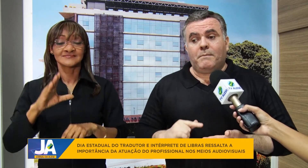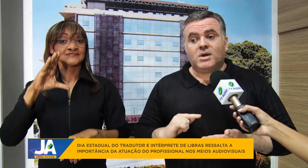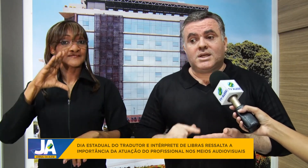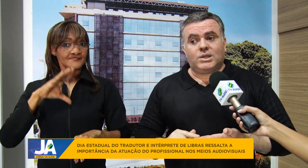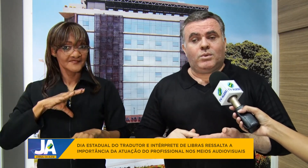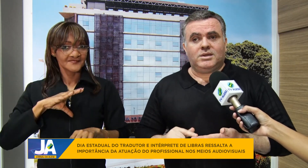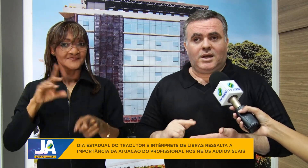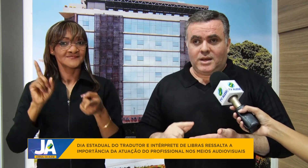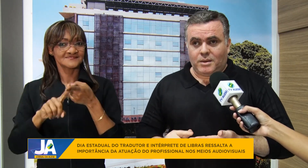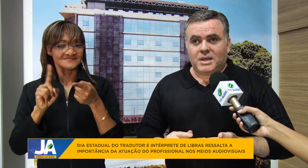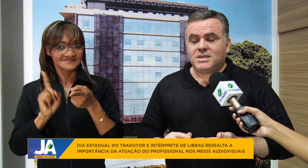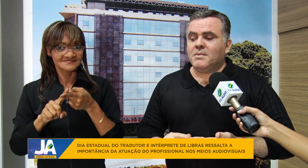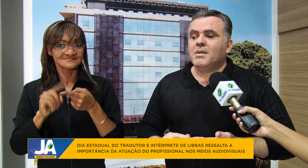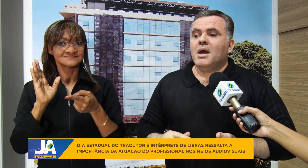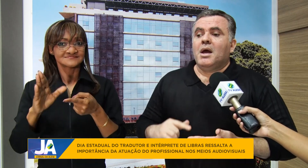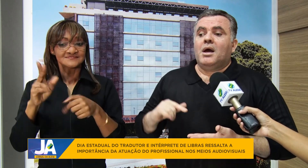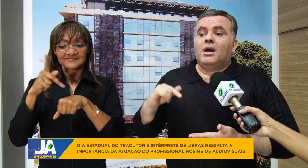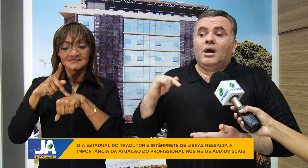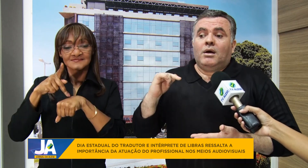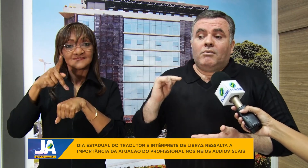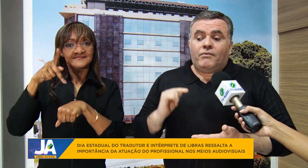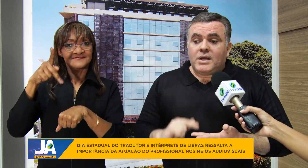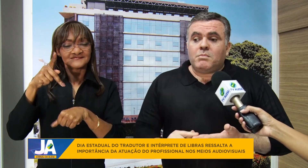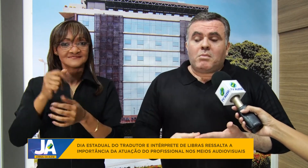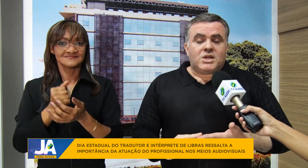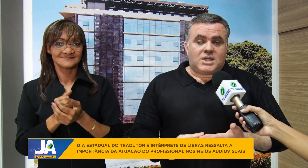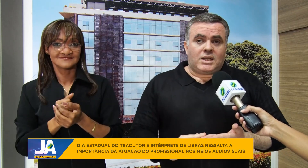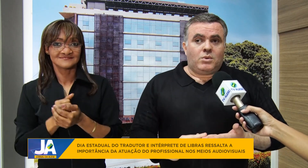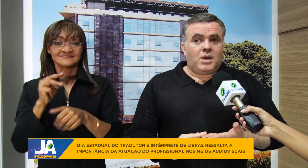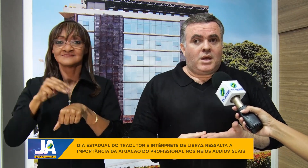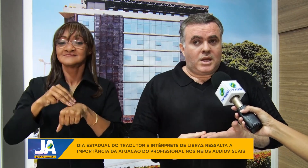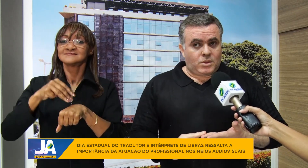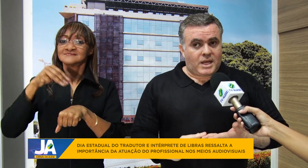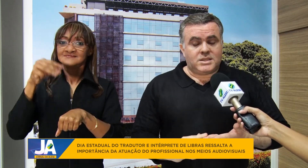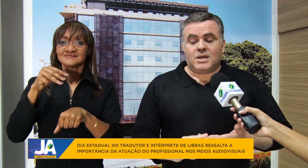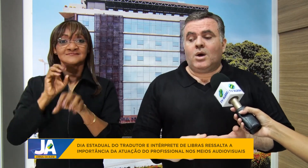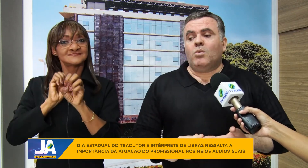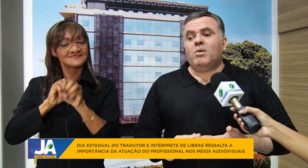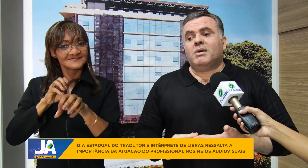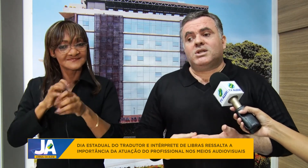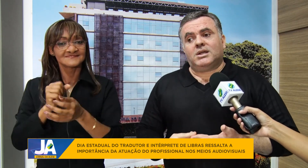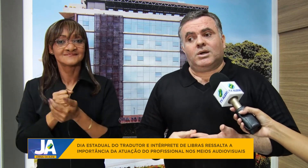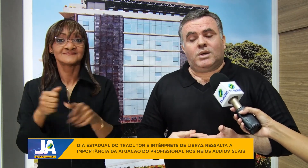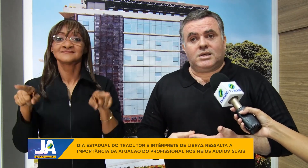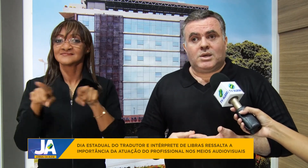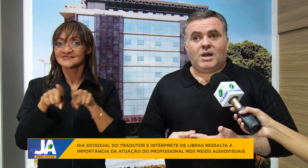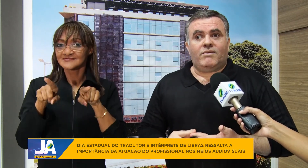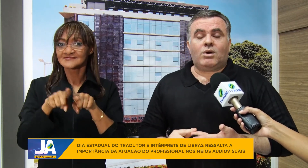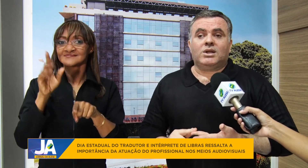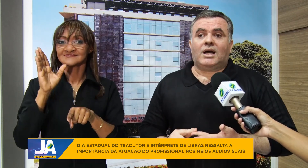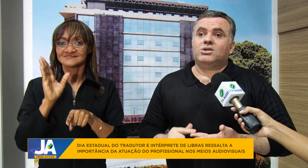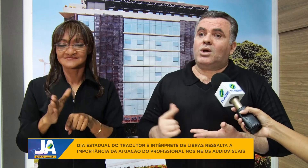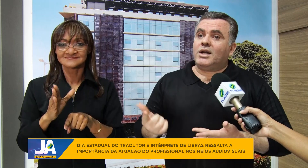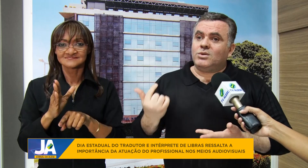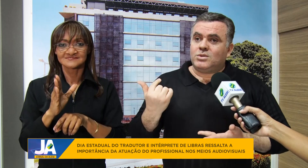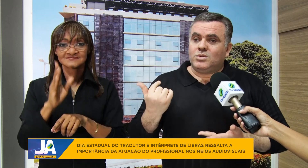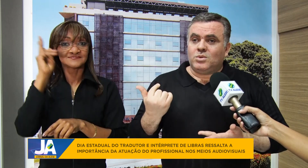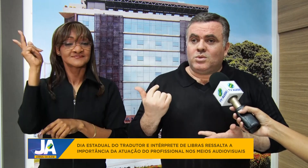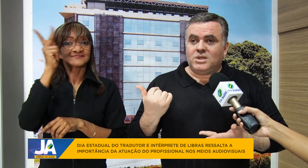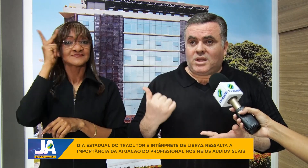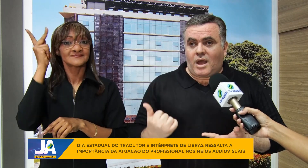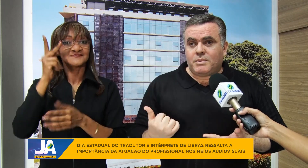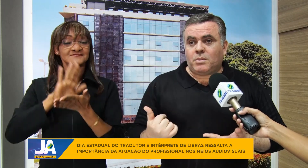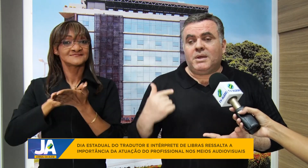me pós-graduei em Libras. Fiz meu mestrado em educação. Meu mestrado em educação, ele vai contar a história